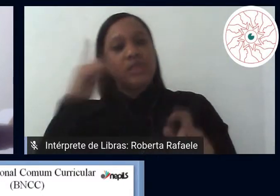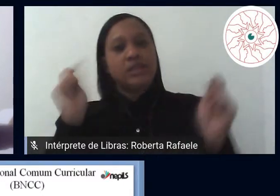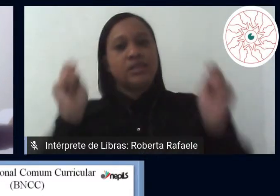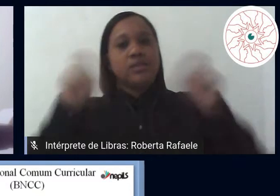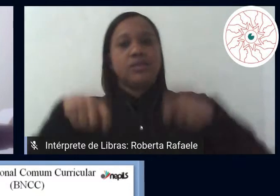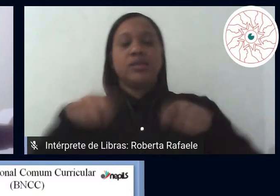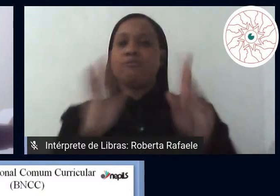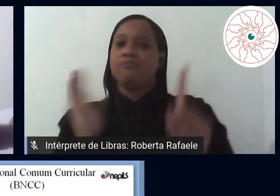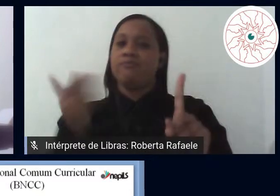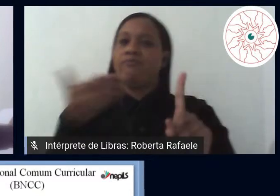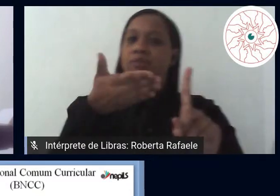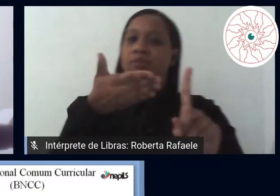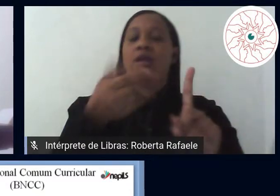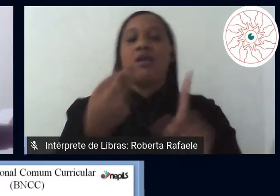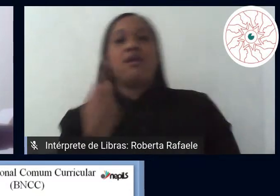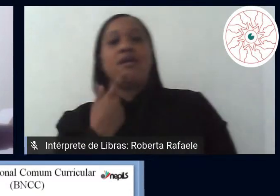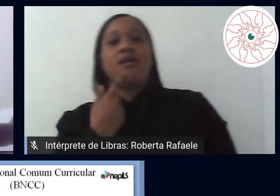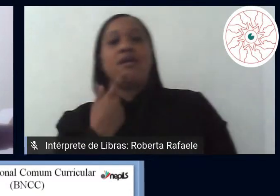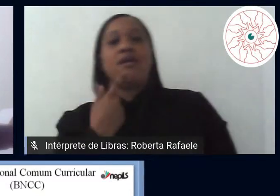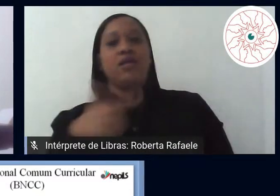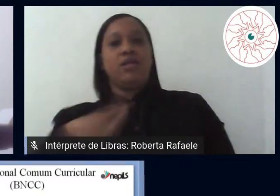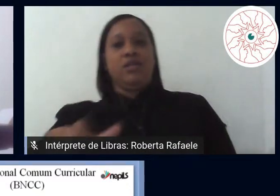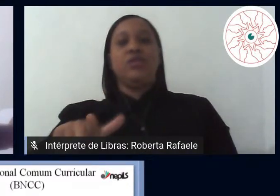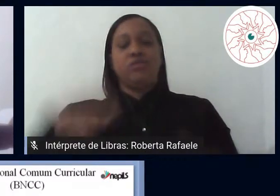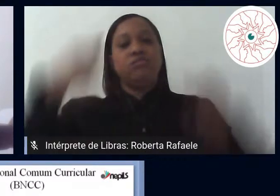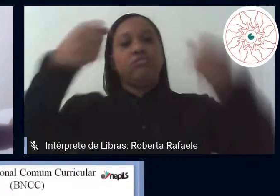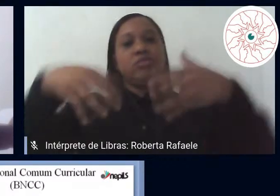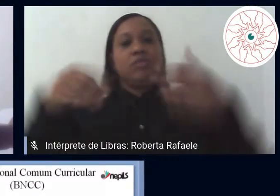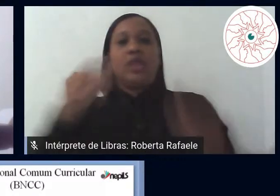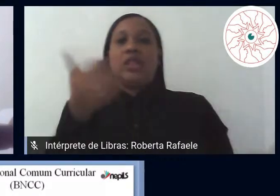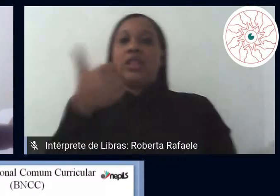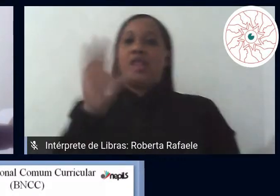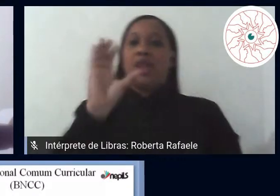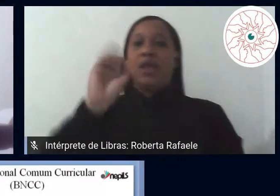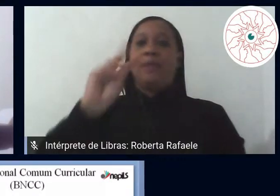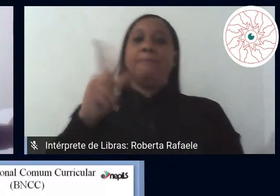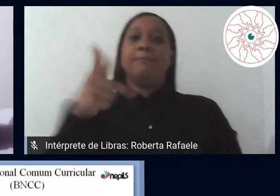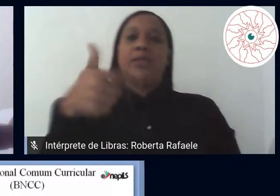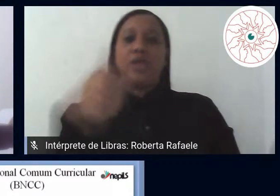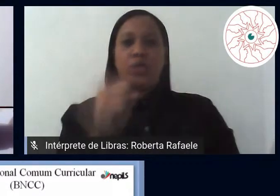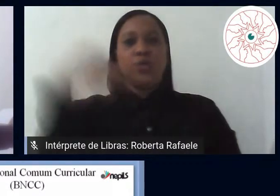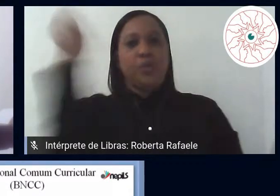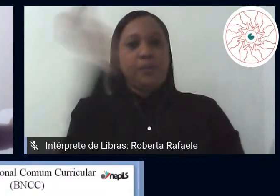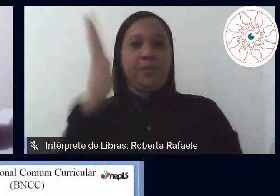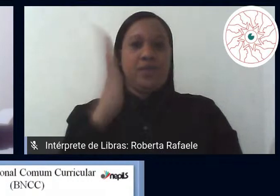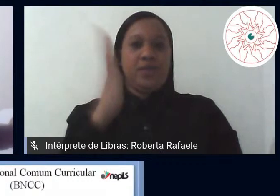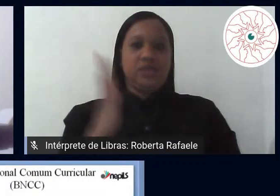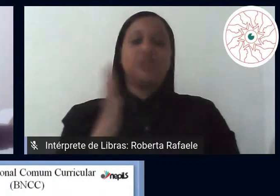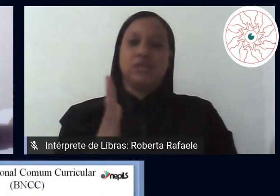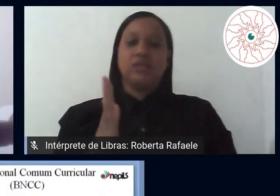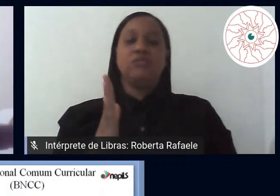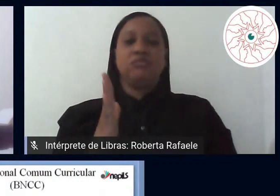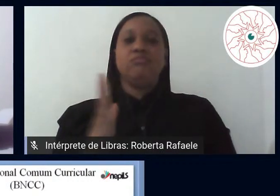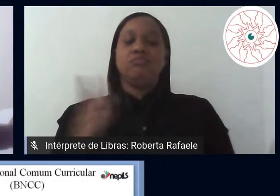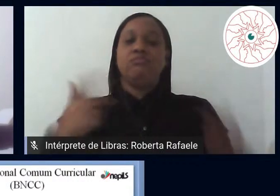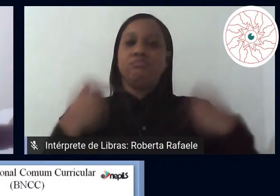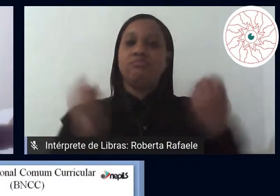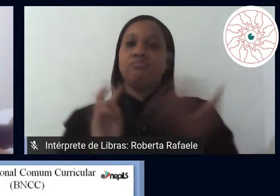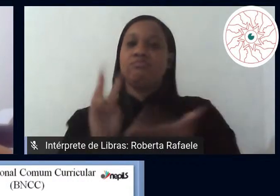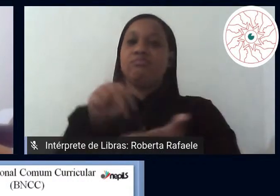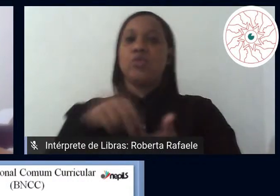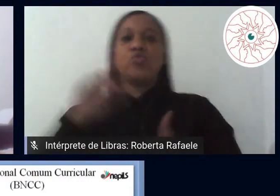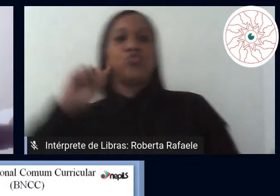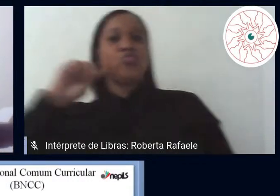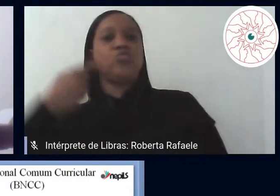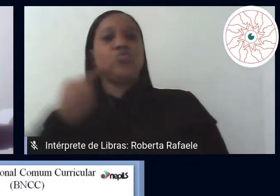der ênfase a essa língua que é falada aí por no mínimo 10 milhões, né, de brasileiros que se alcam declaram declaram surdos,